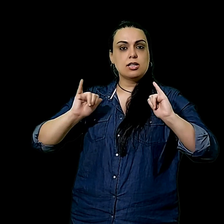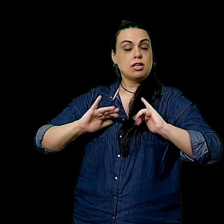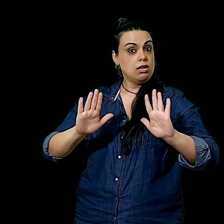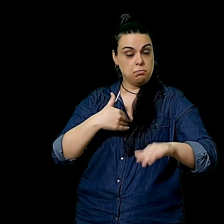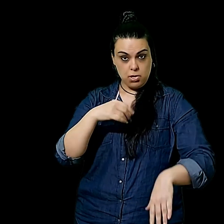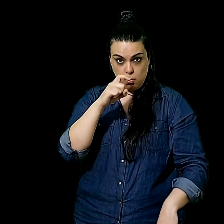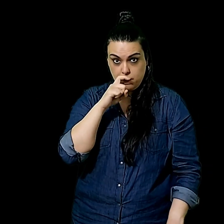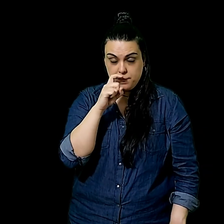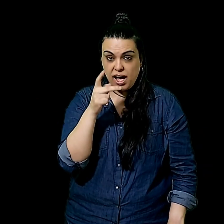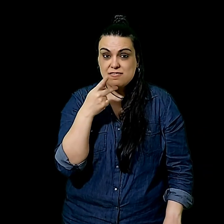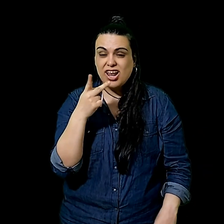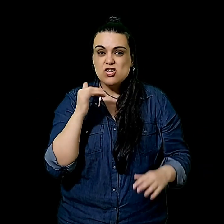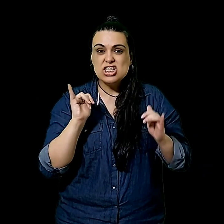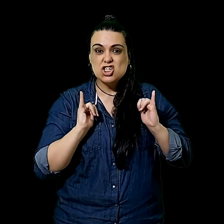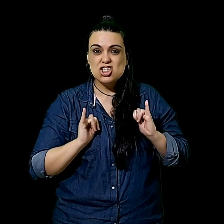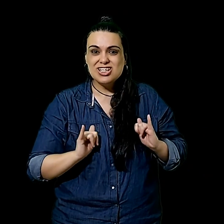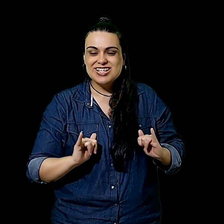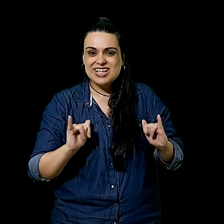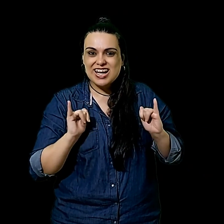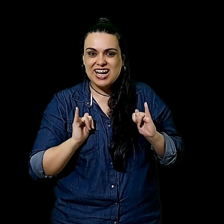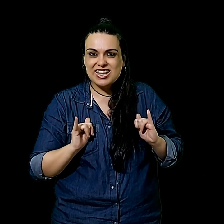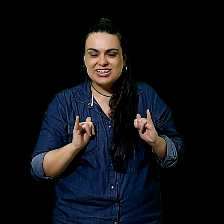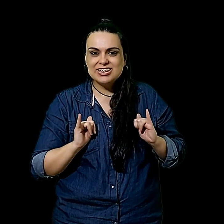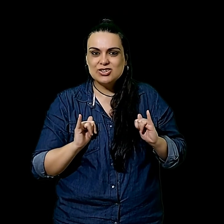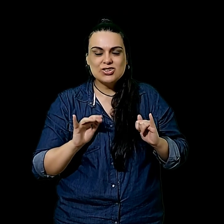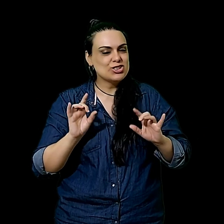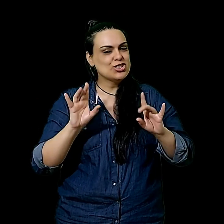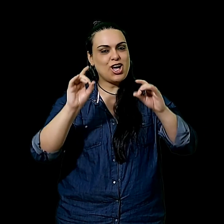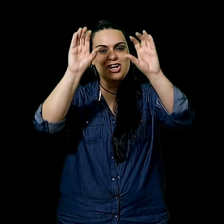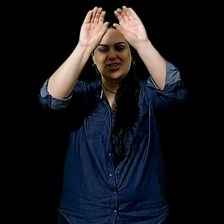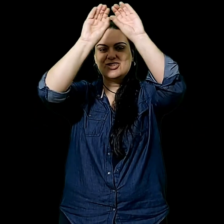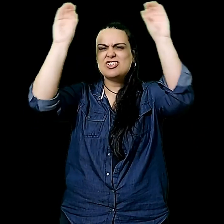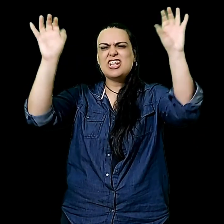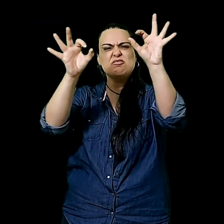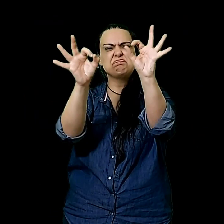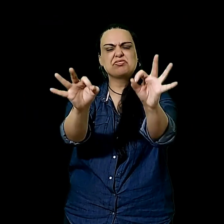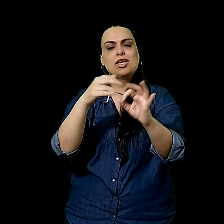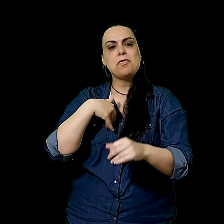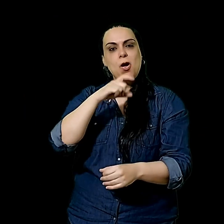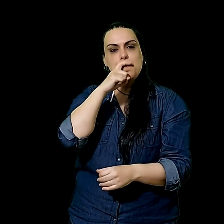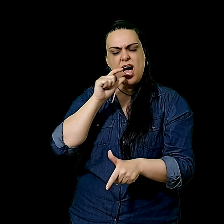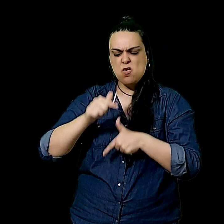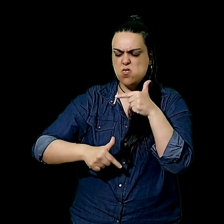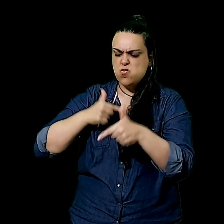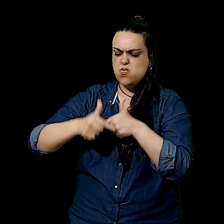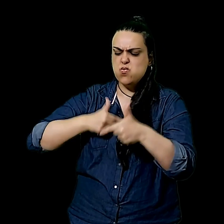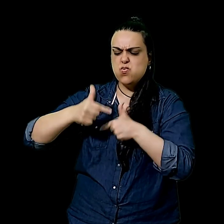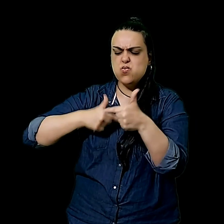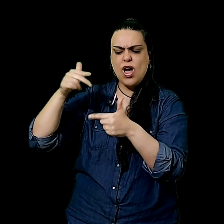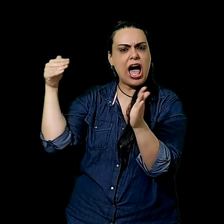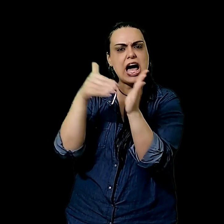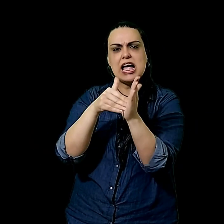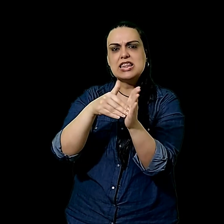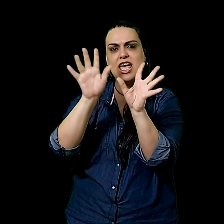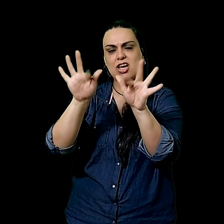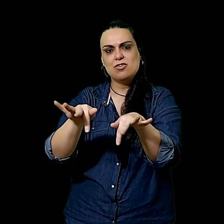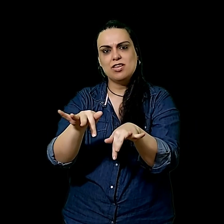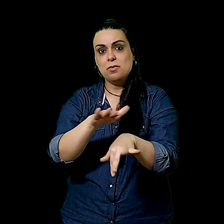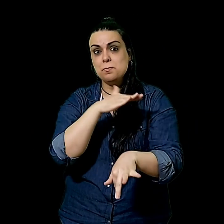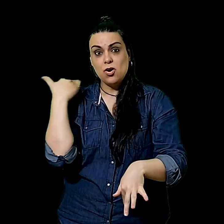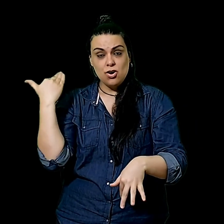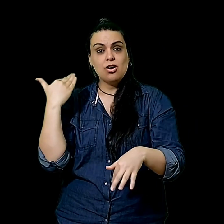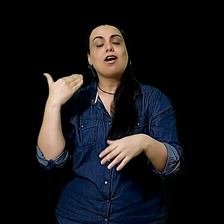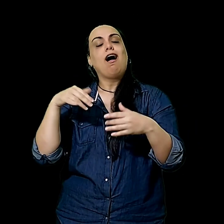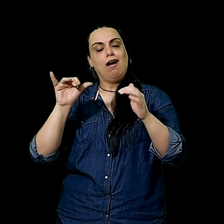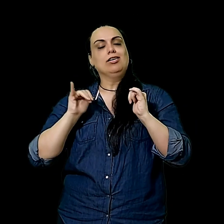E meu pai dizia que o descanso dele era no céu. E foi, de fato, e verdade. E até hoje eu me encontro